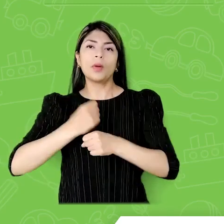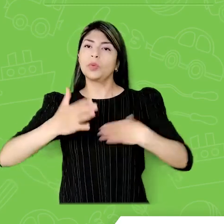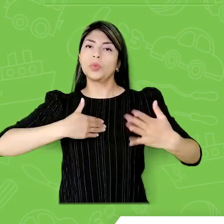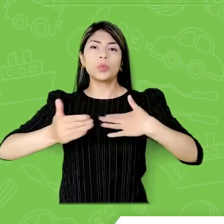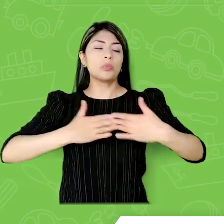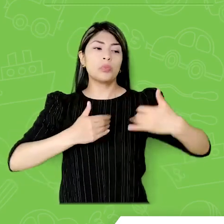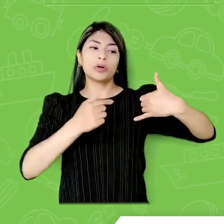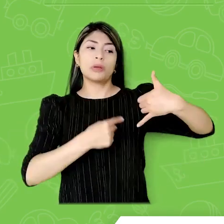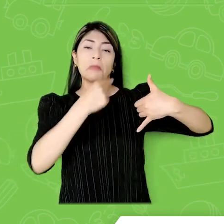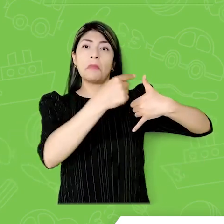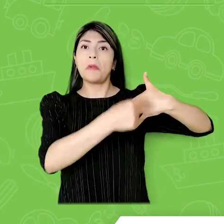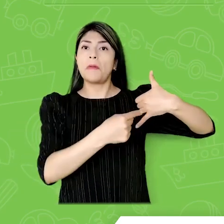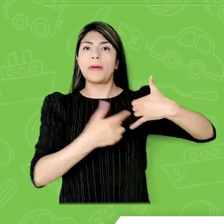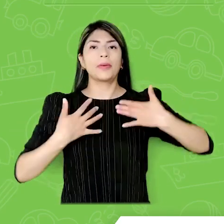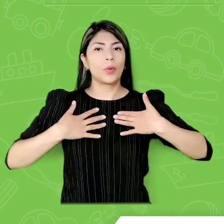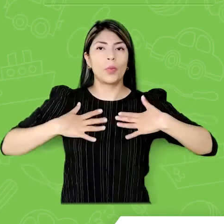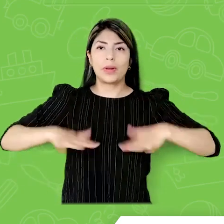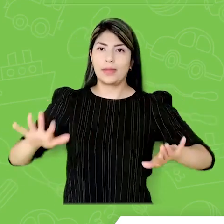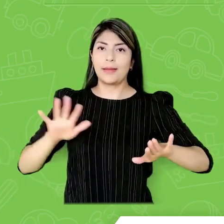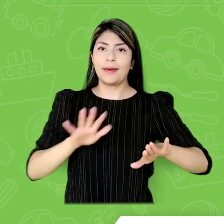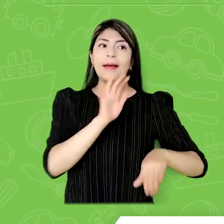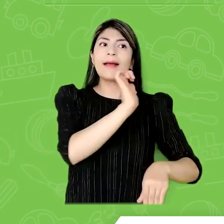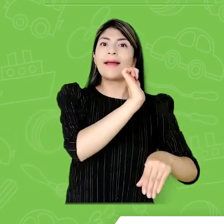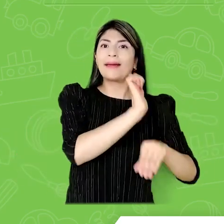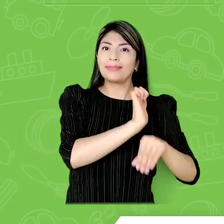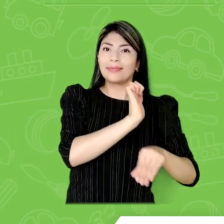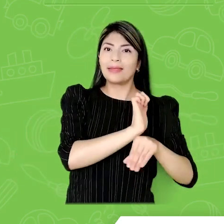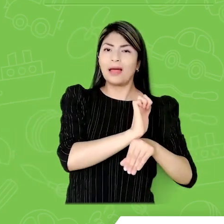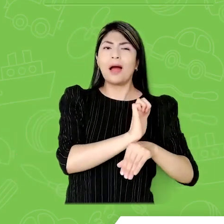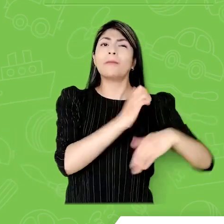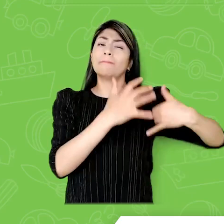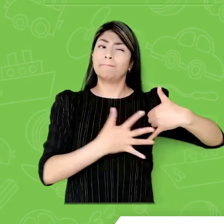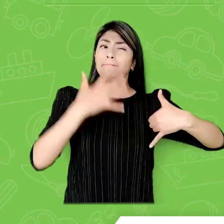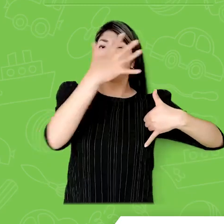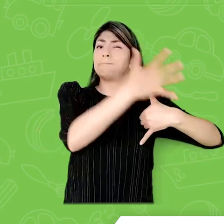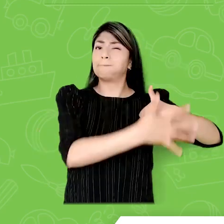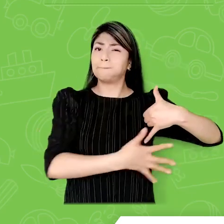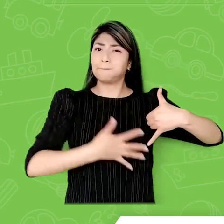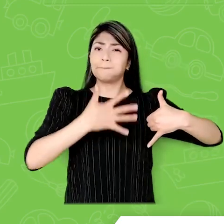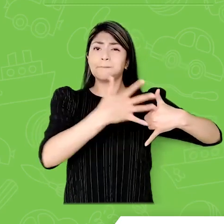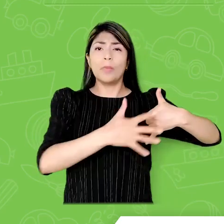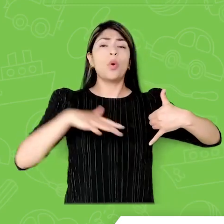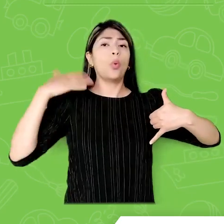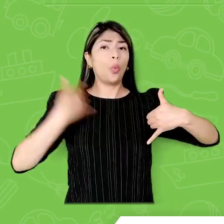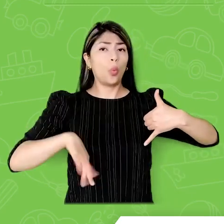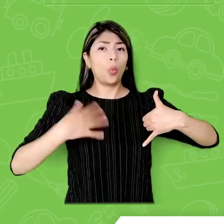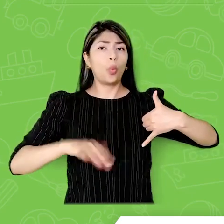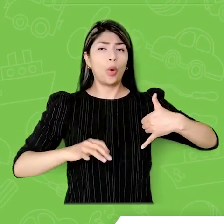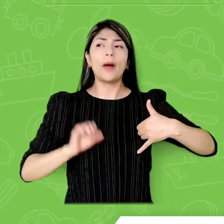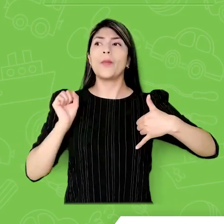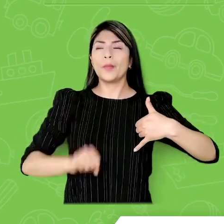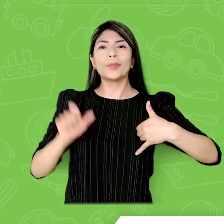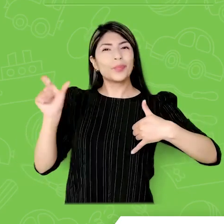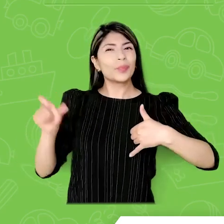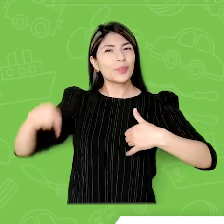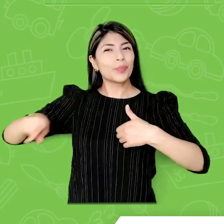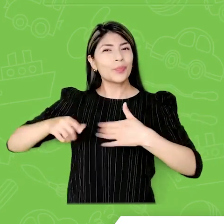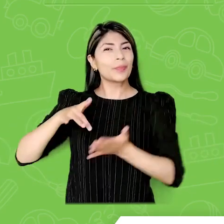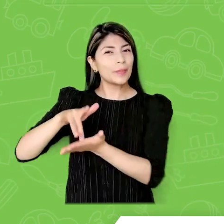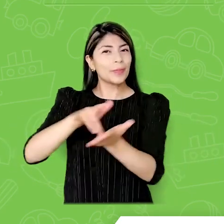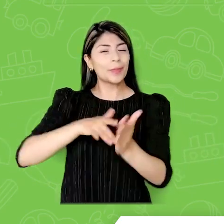de la cual se entiende que los participantes en este proceso de selección, con su inscripción, aceptan esta